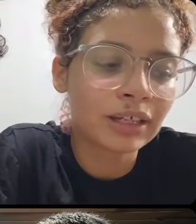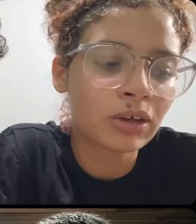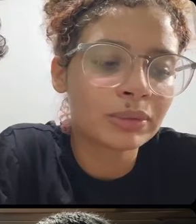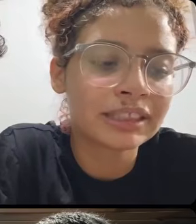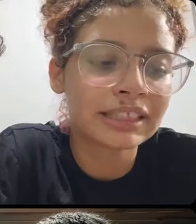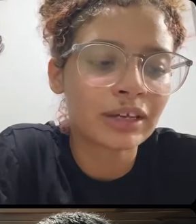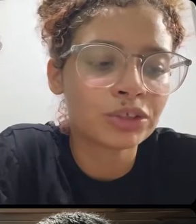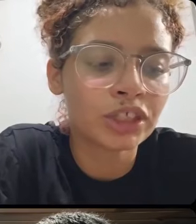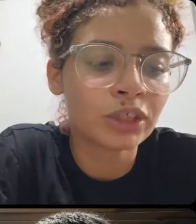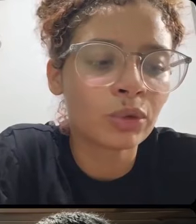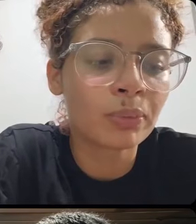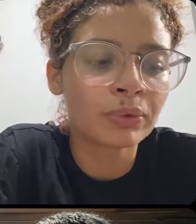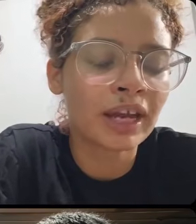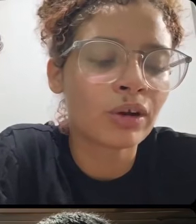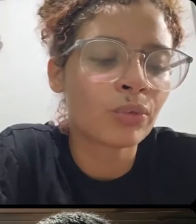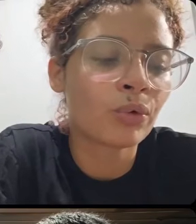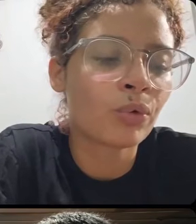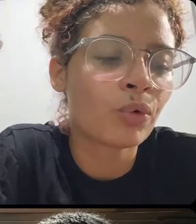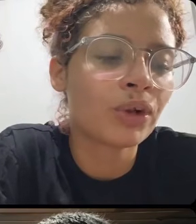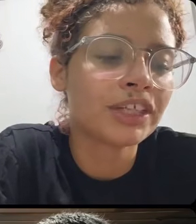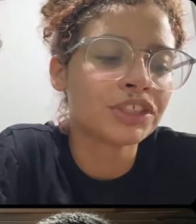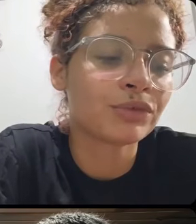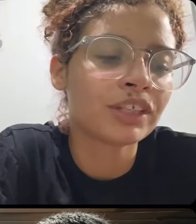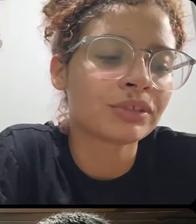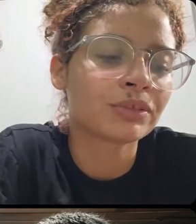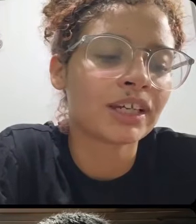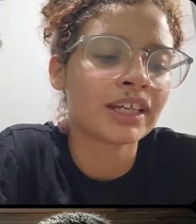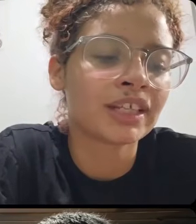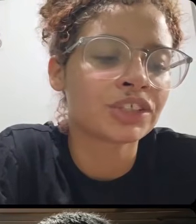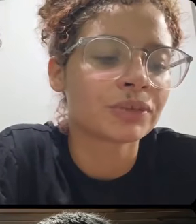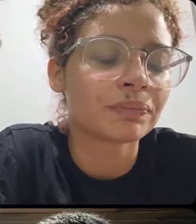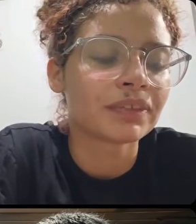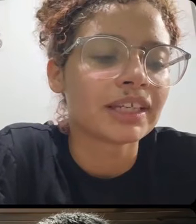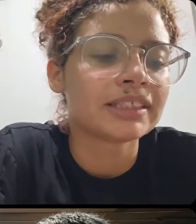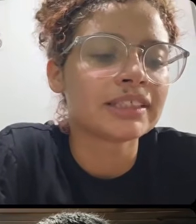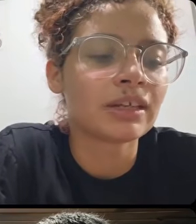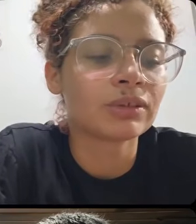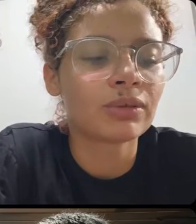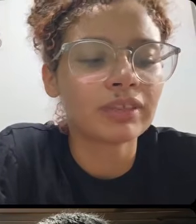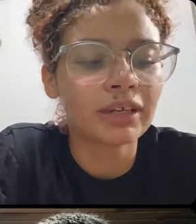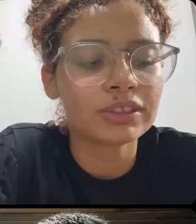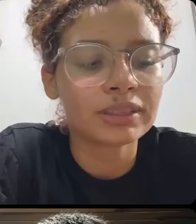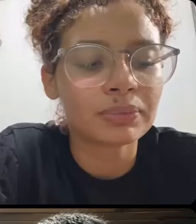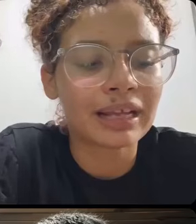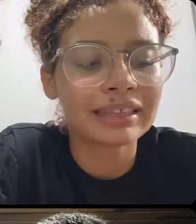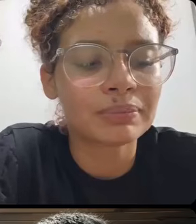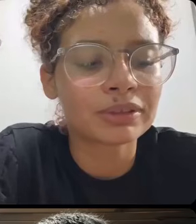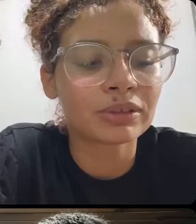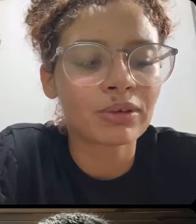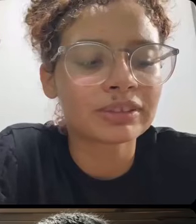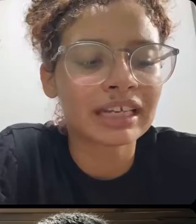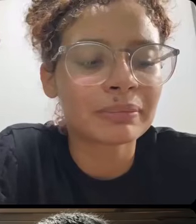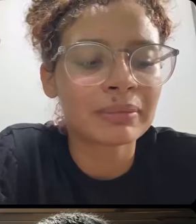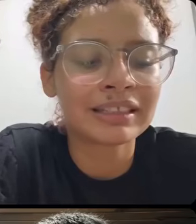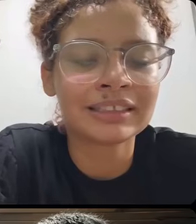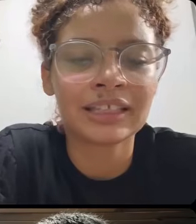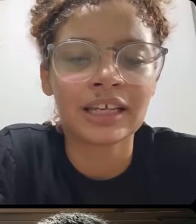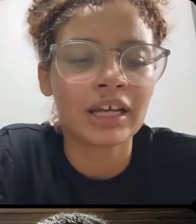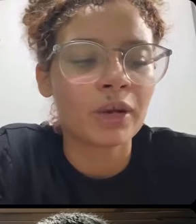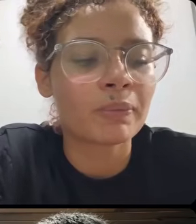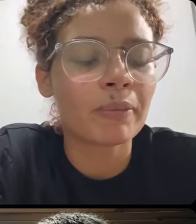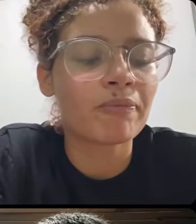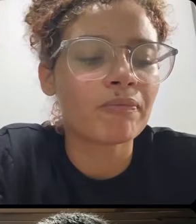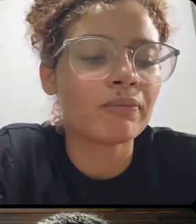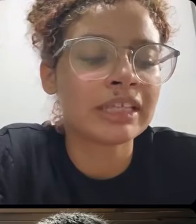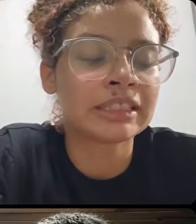mas também como ministério de grupo, né? Como um coletivo dentro da igreja. Se eu não tenho discipulado, a pessoa não consegue